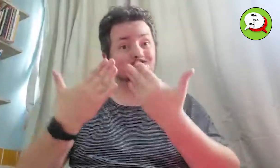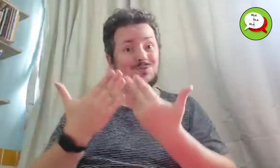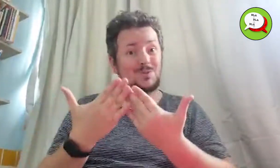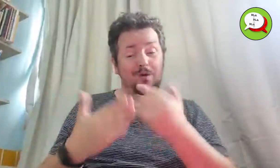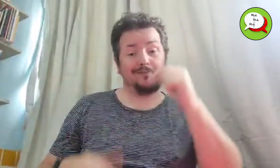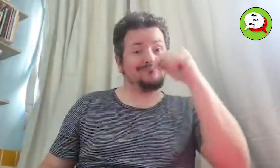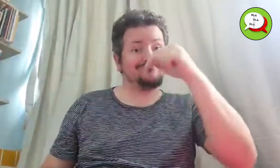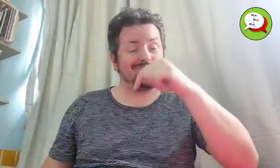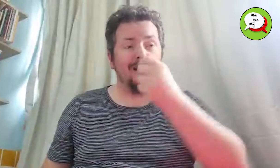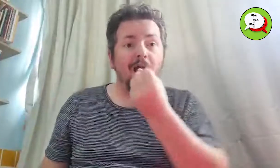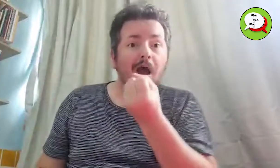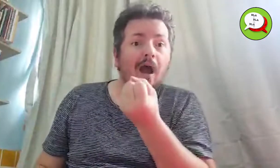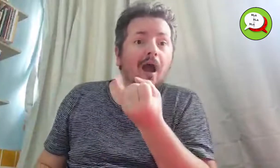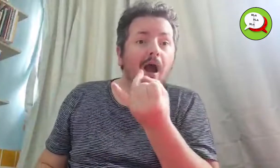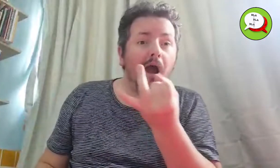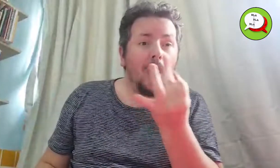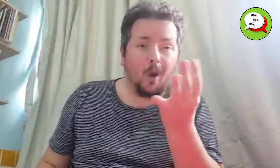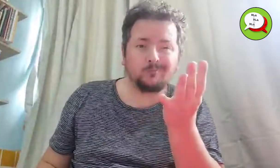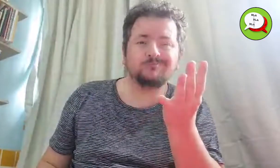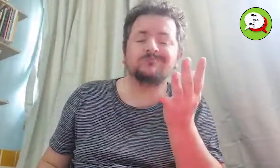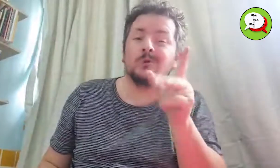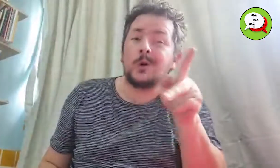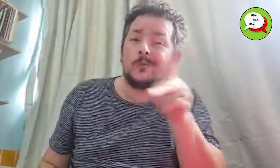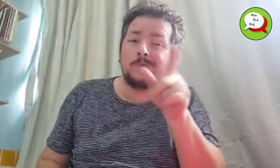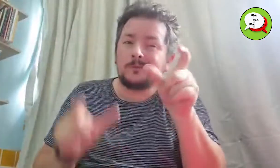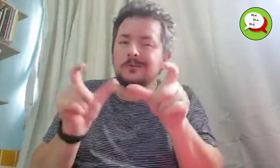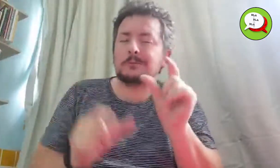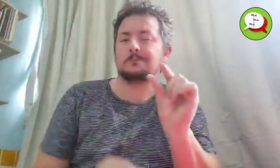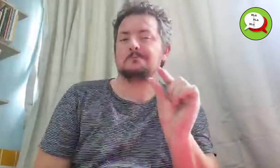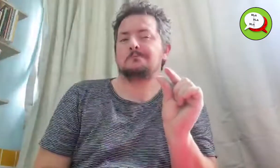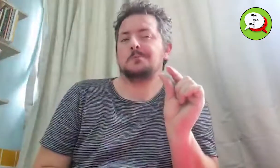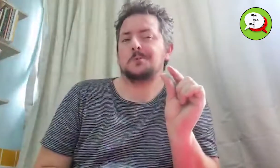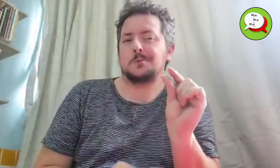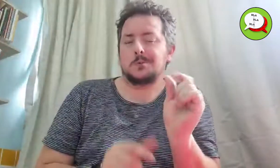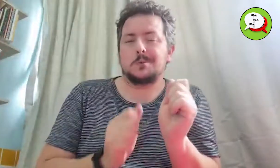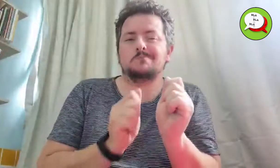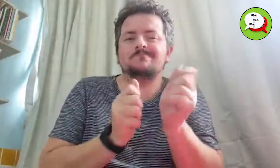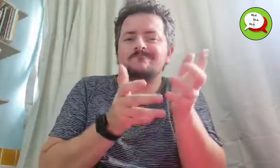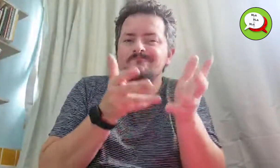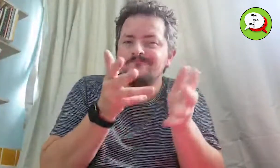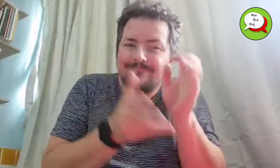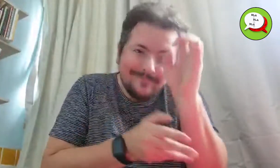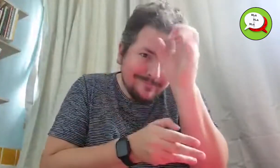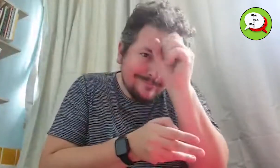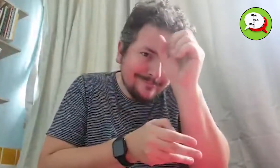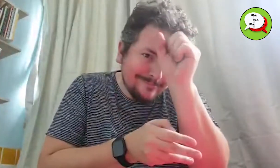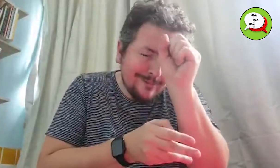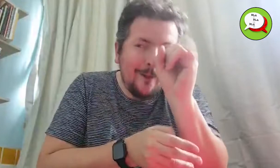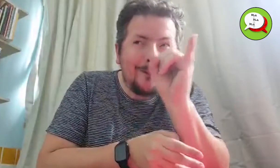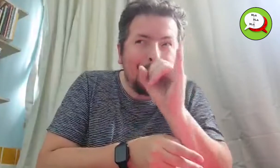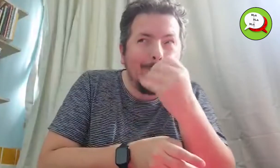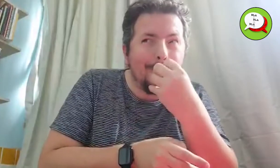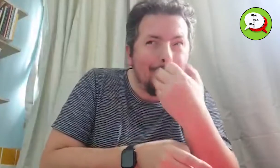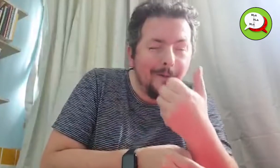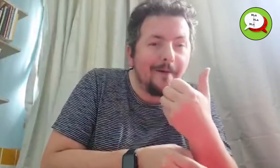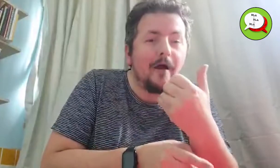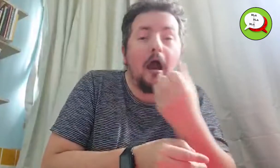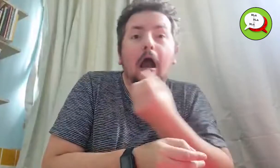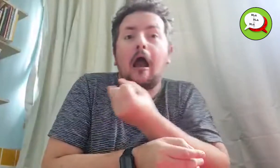por exemplo, nós temos alguns professores que já conhecem um pouco da língua de sinais, outros que já